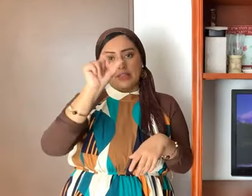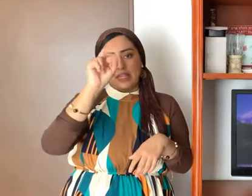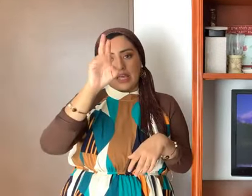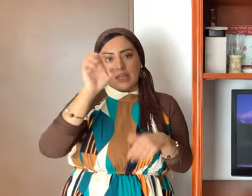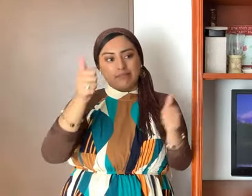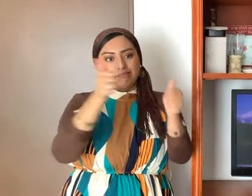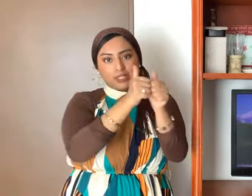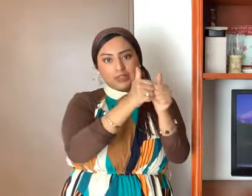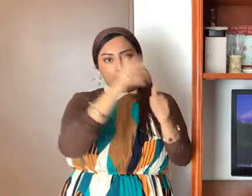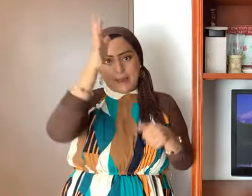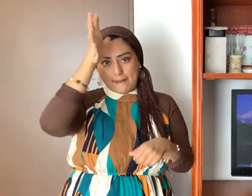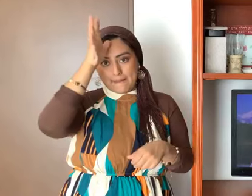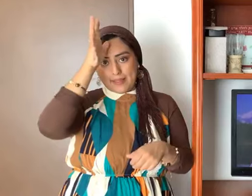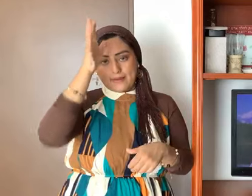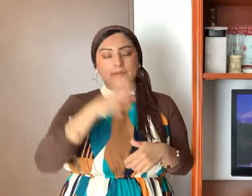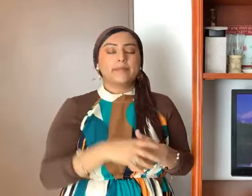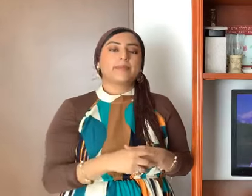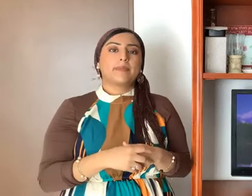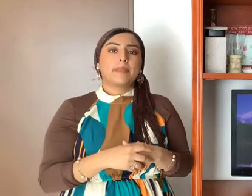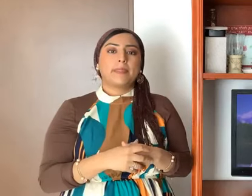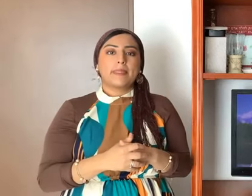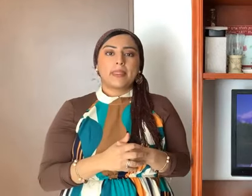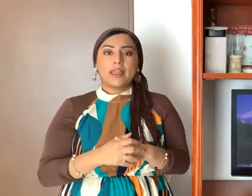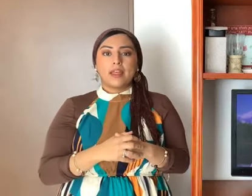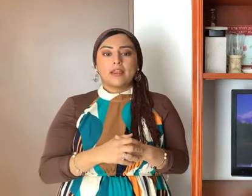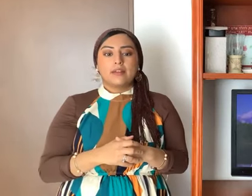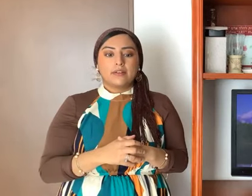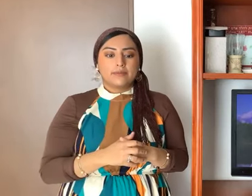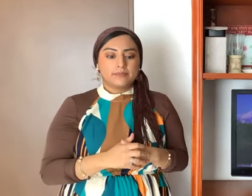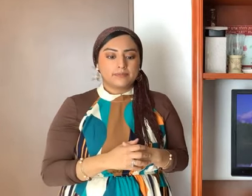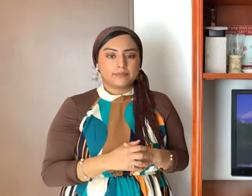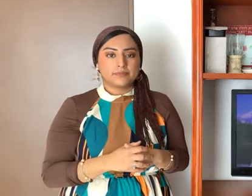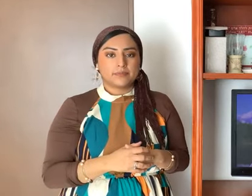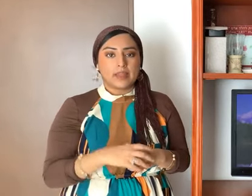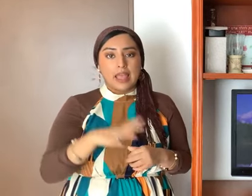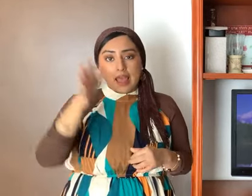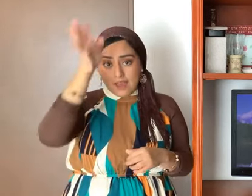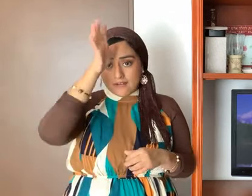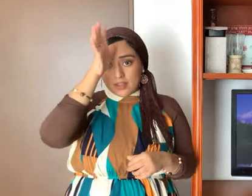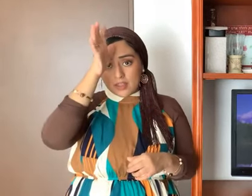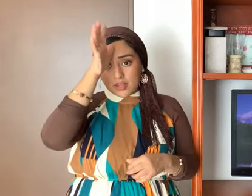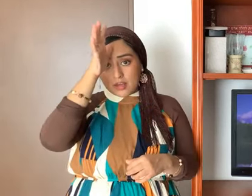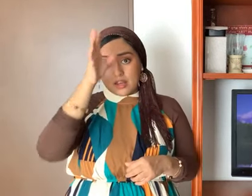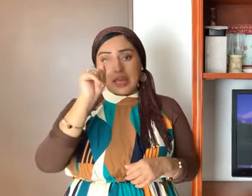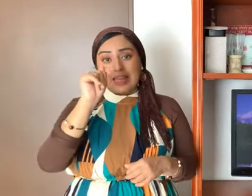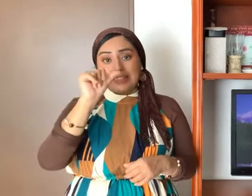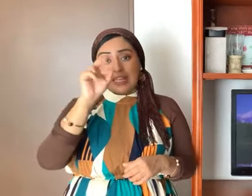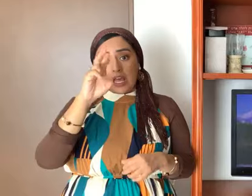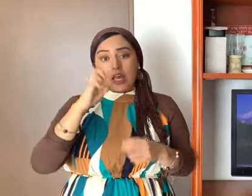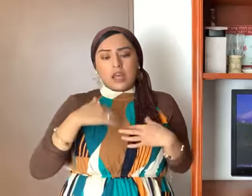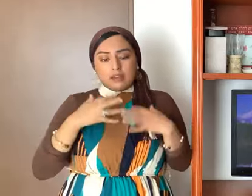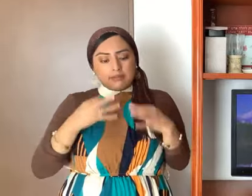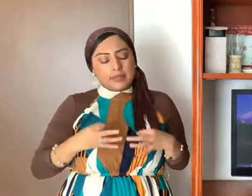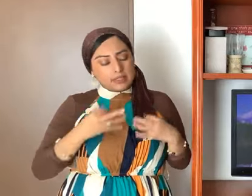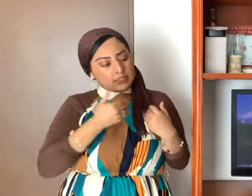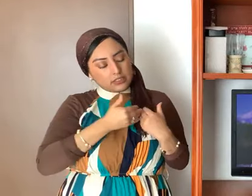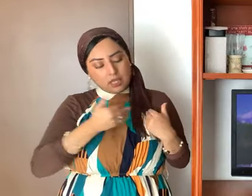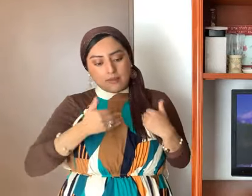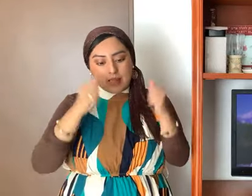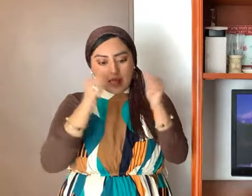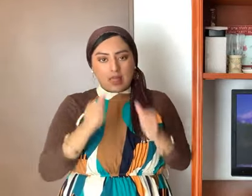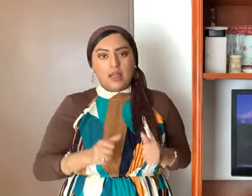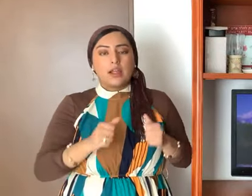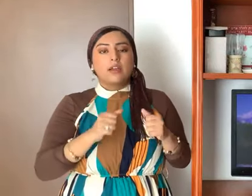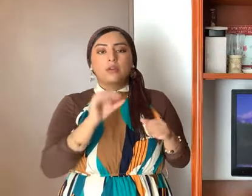¿sí? Entonces, Taré decidió apartarse de la idolatría. Abraham se apartó de toda esa